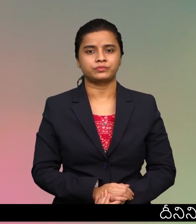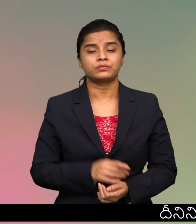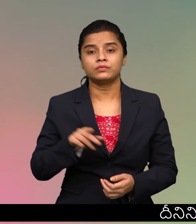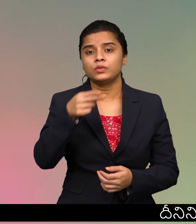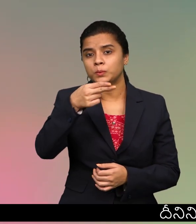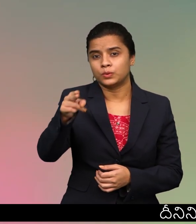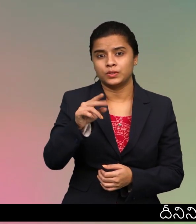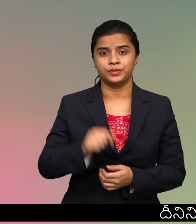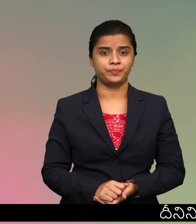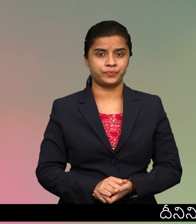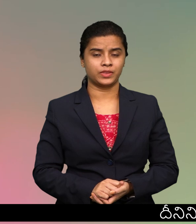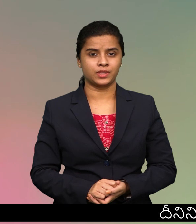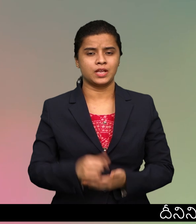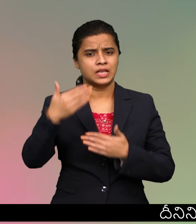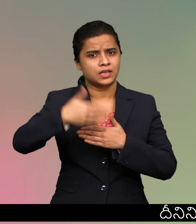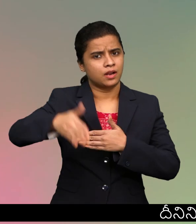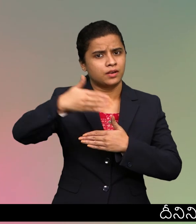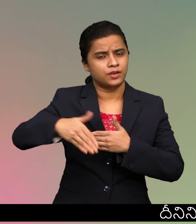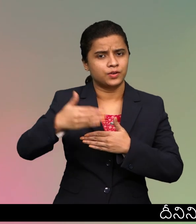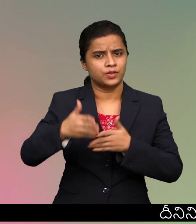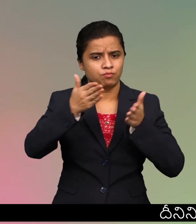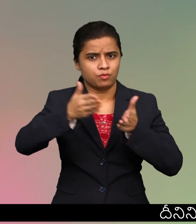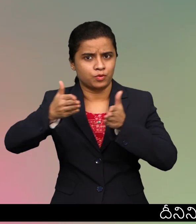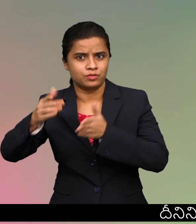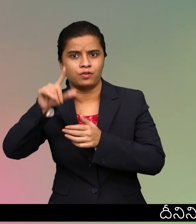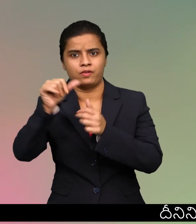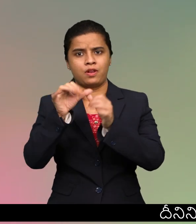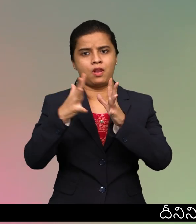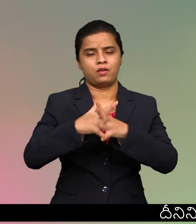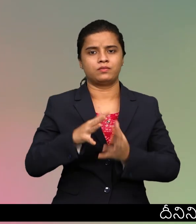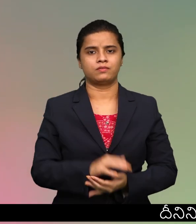దీనిని స్థిరానుపాత నియమం అంటారు.